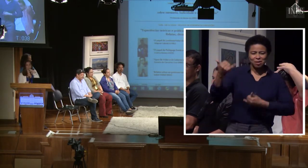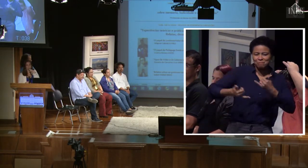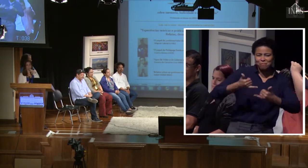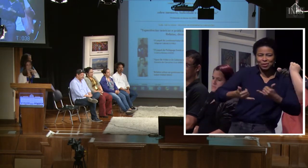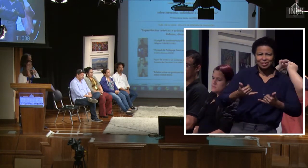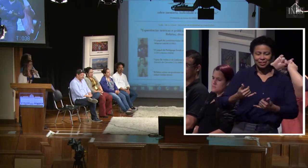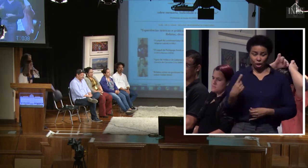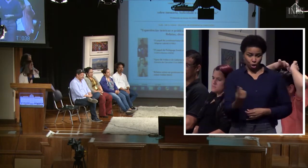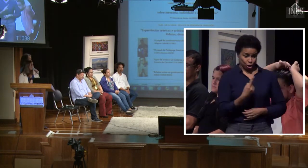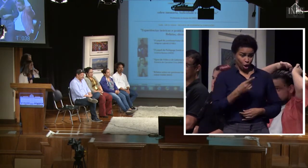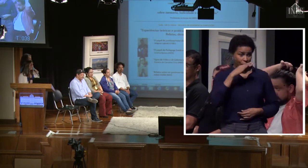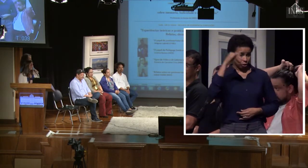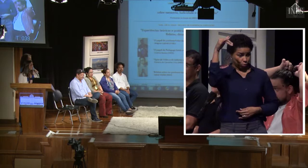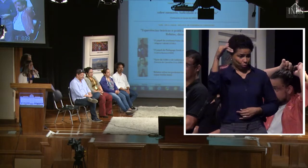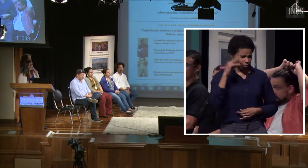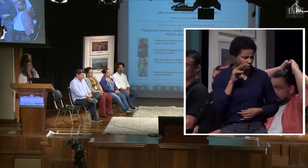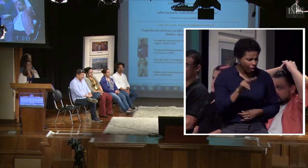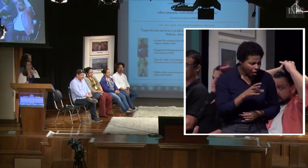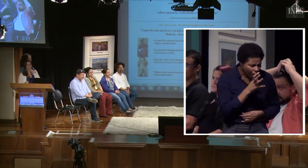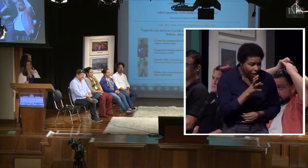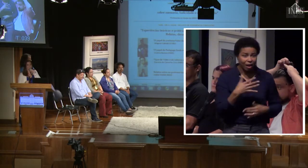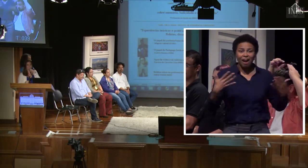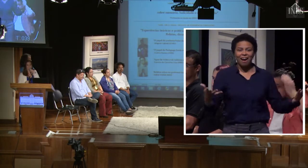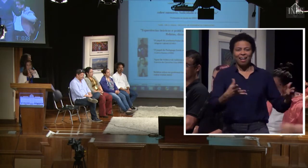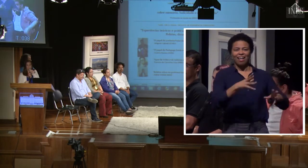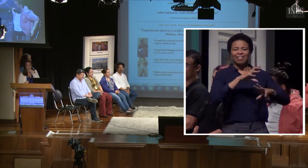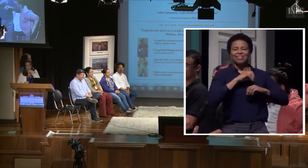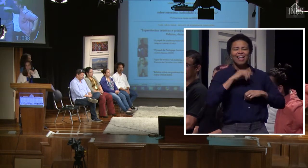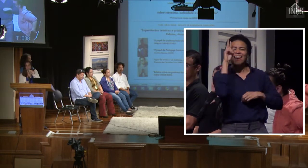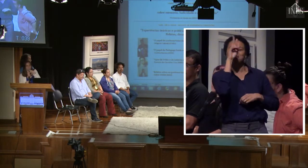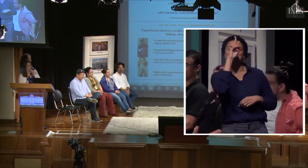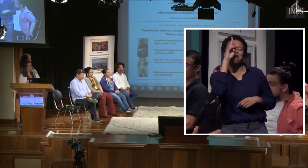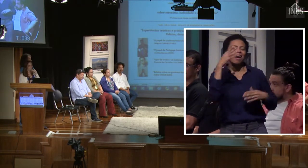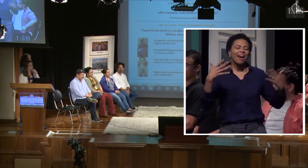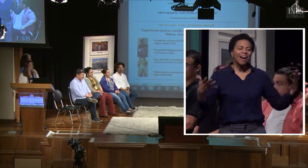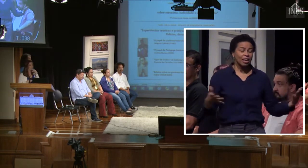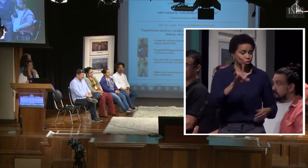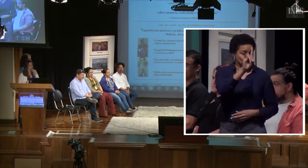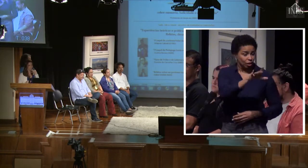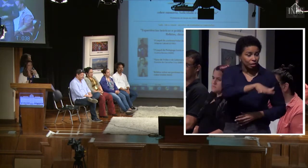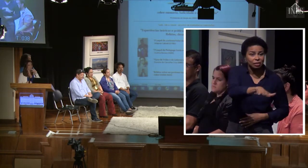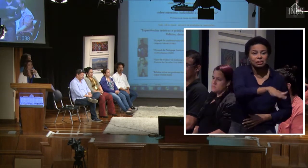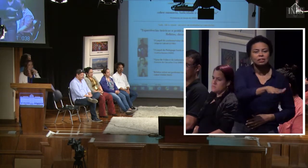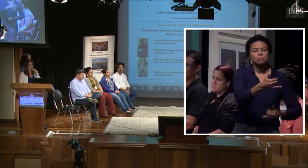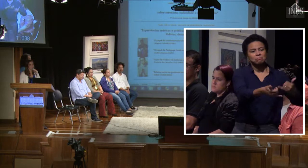adultos e nós educadores de garantirmos o direito das crianças ao brincar, né, que a gente vê isso